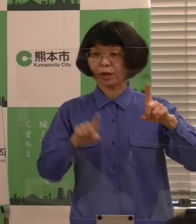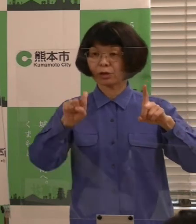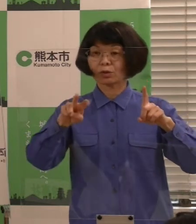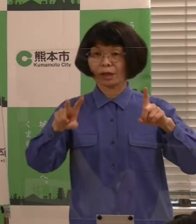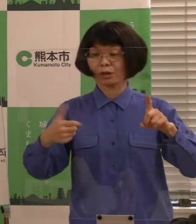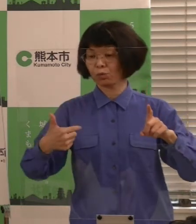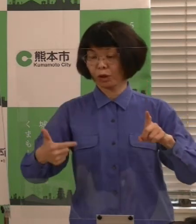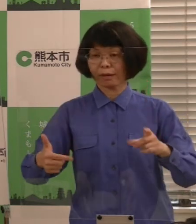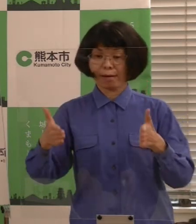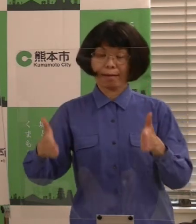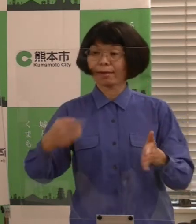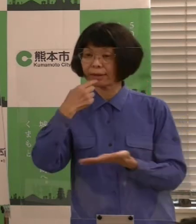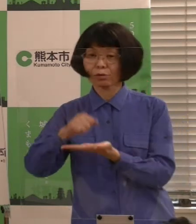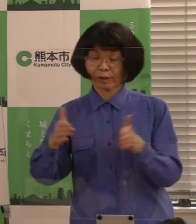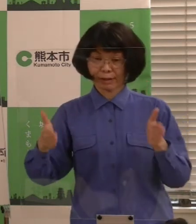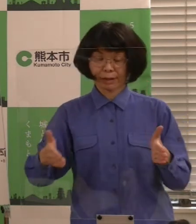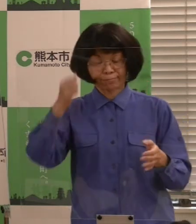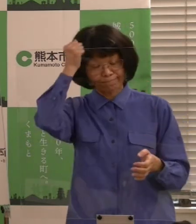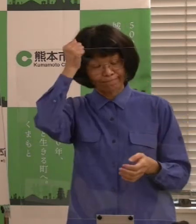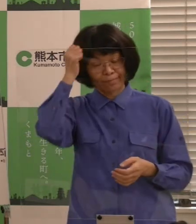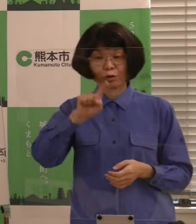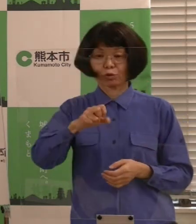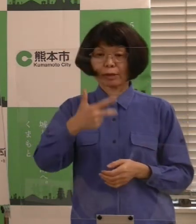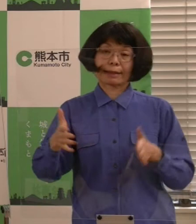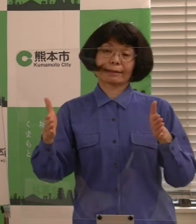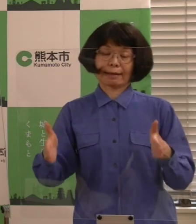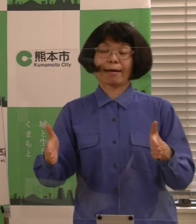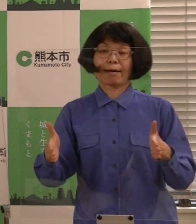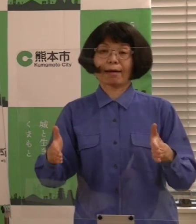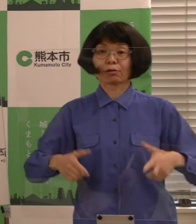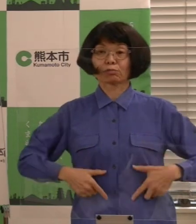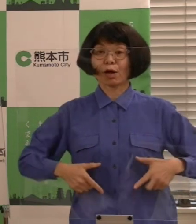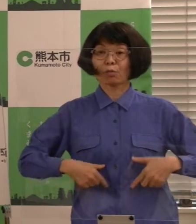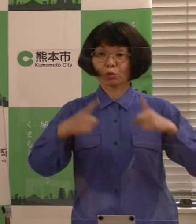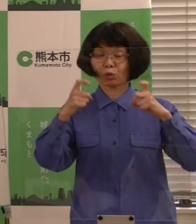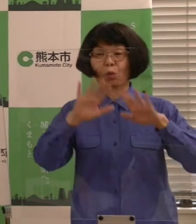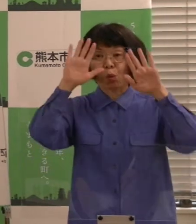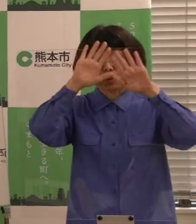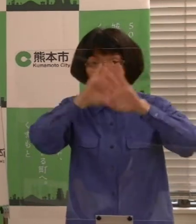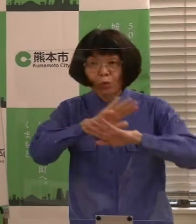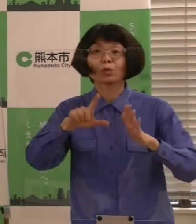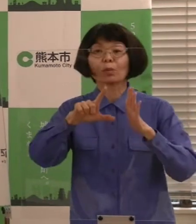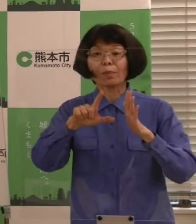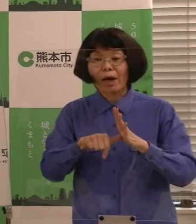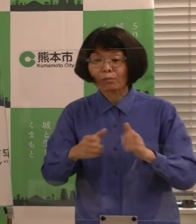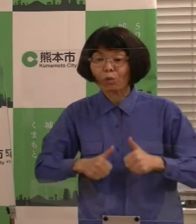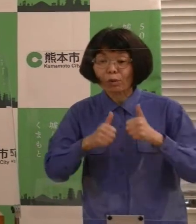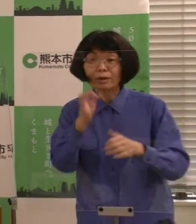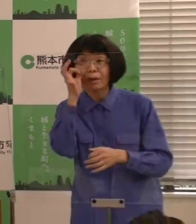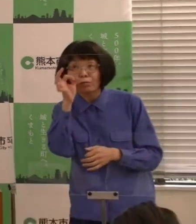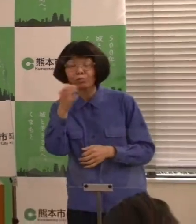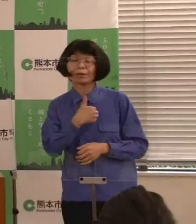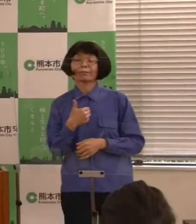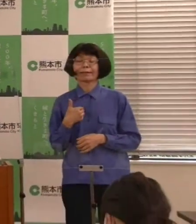日曜日までの17日間にわたり熊本城を夜間も見学できるようになり